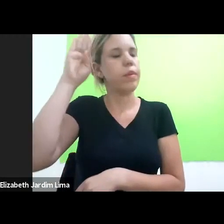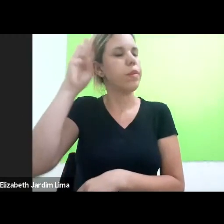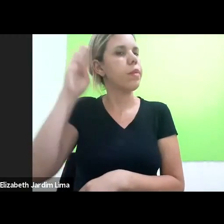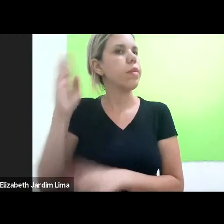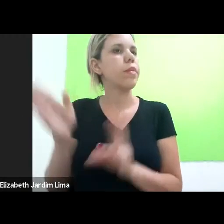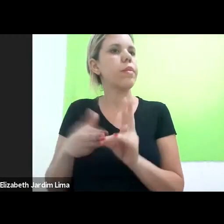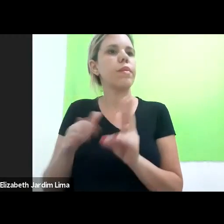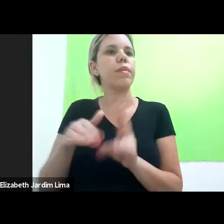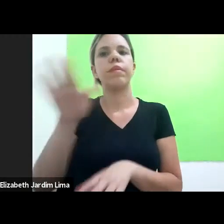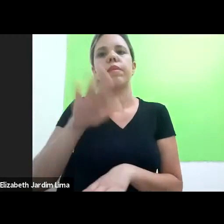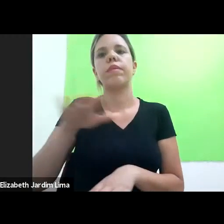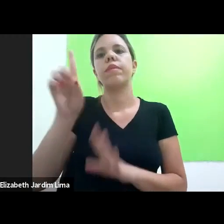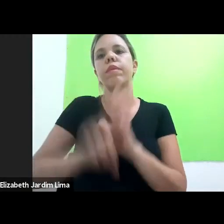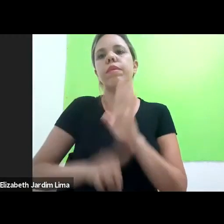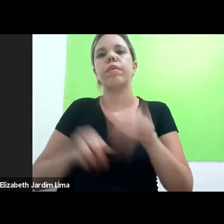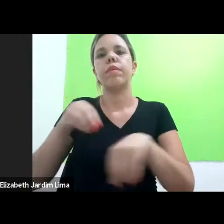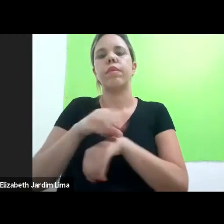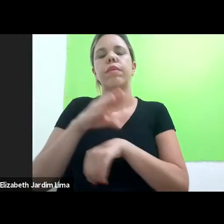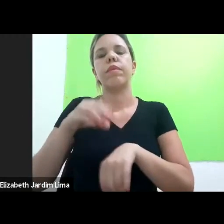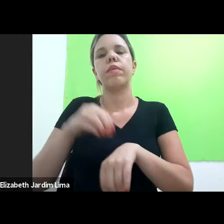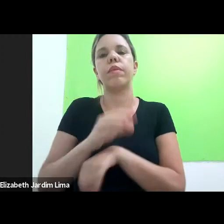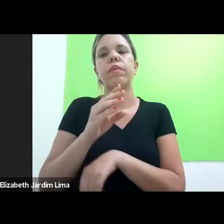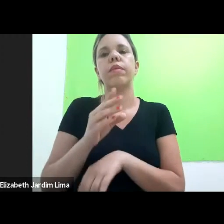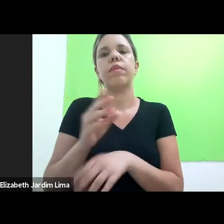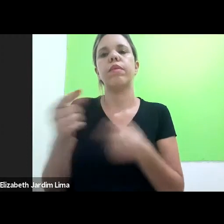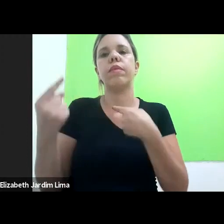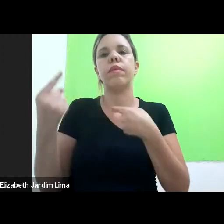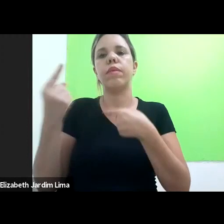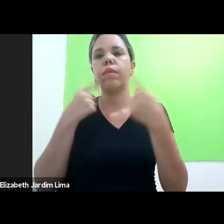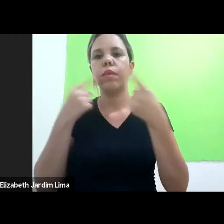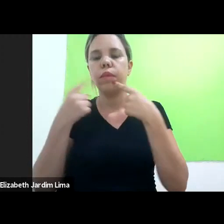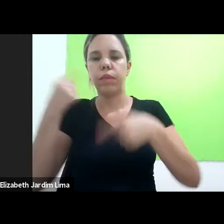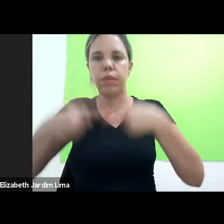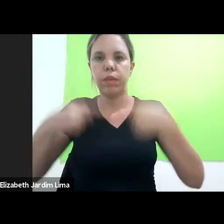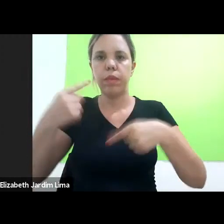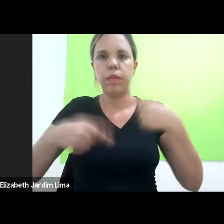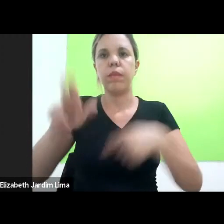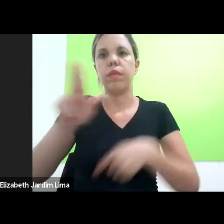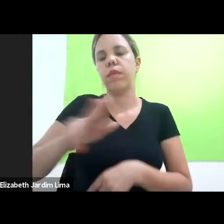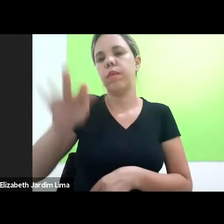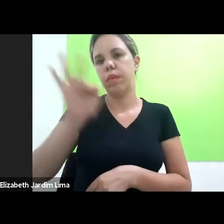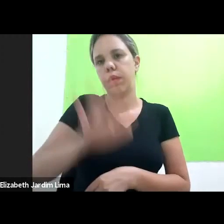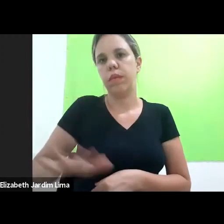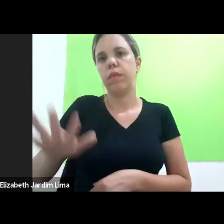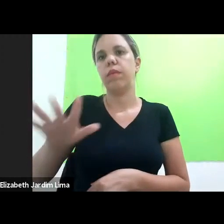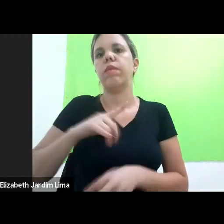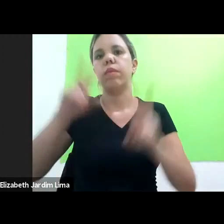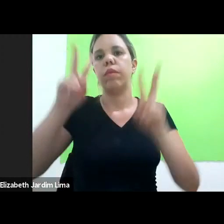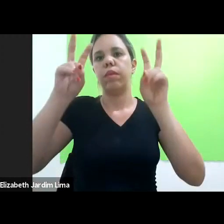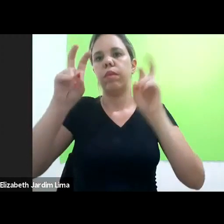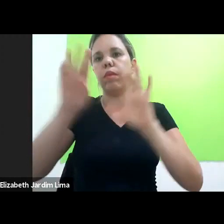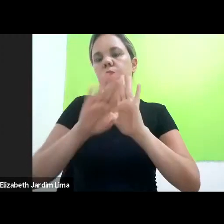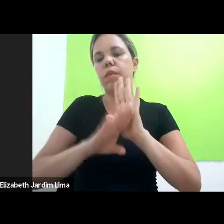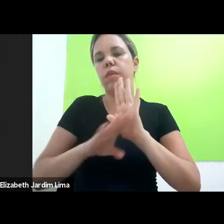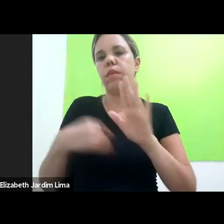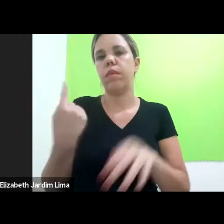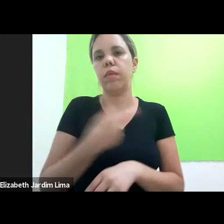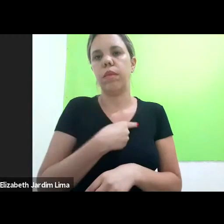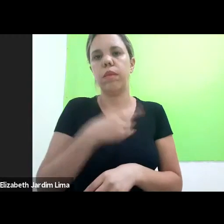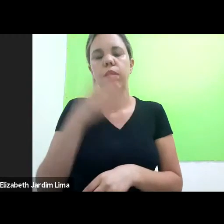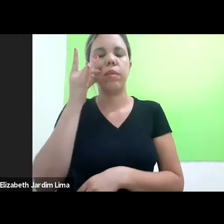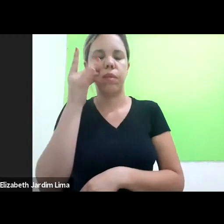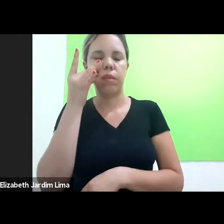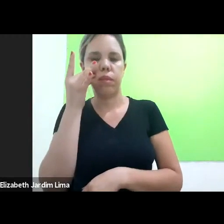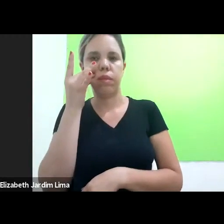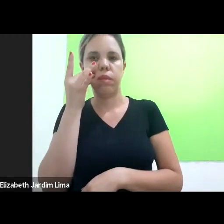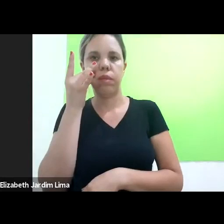do direito, é trazer para o centro do debate nas universidades temas que, se não fosse a nossa presença na